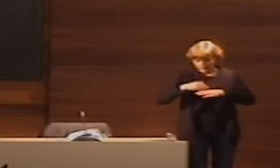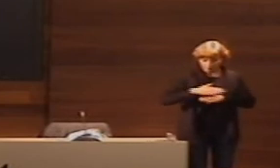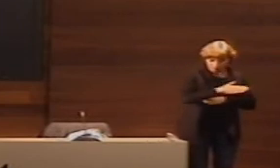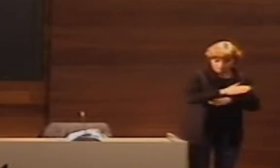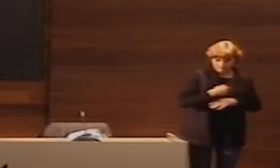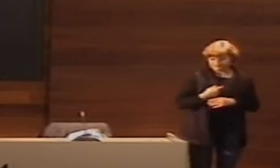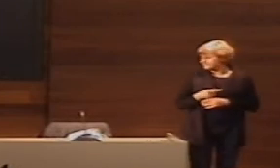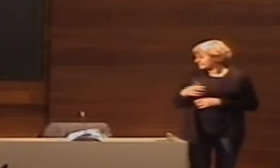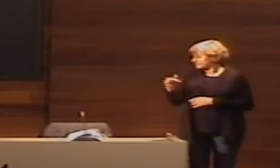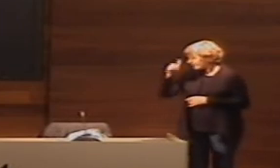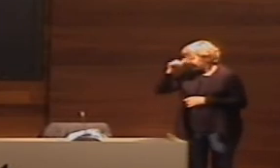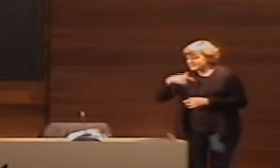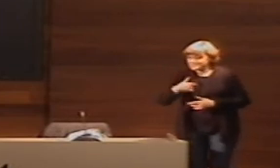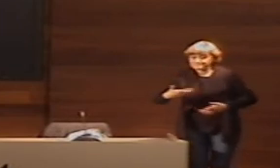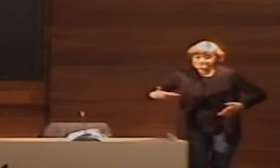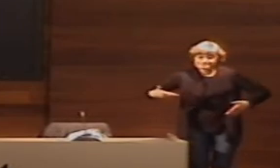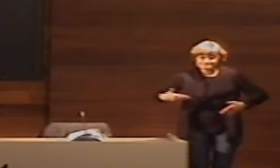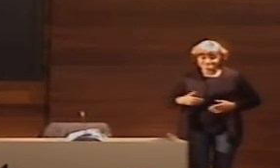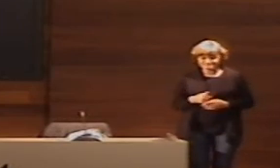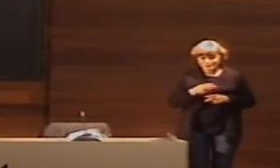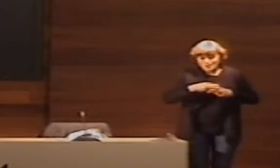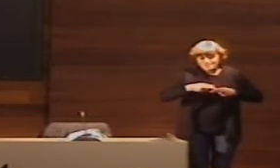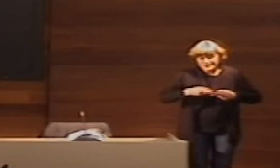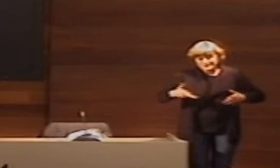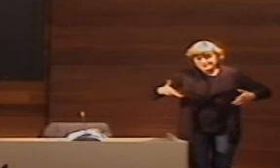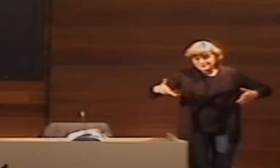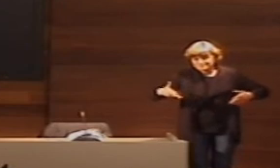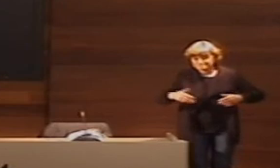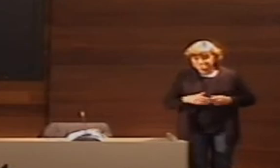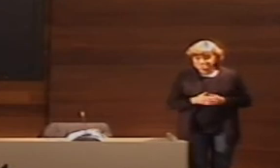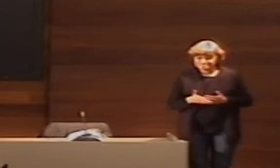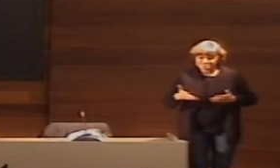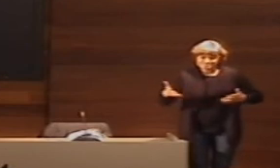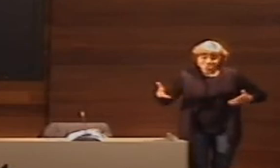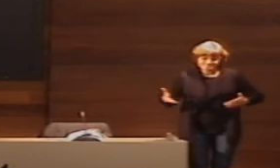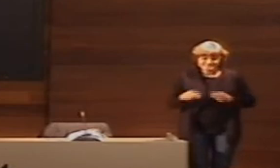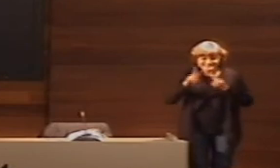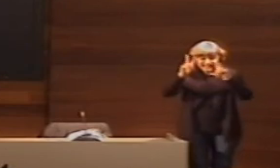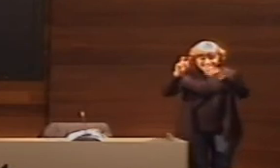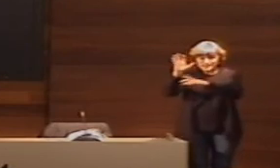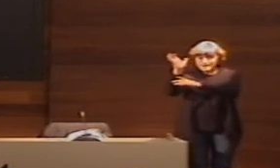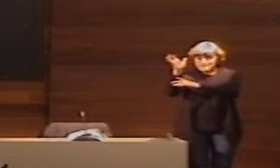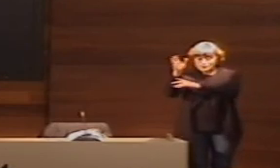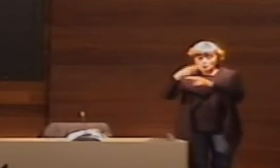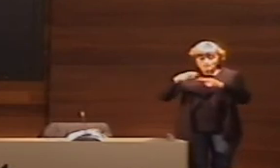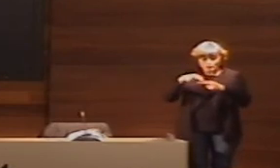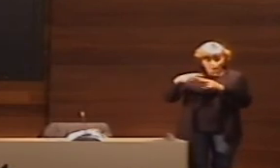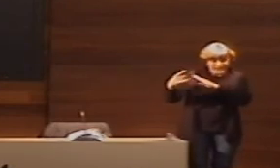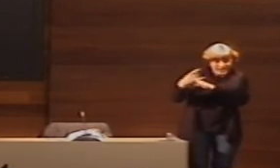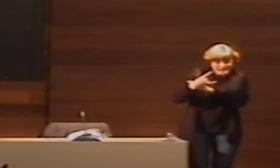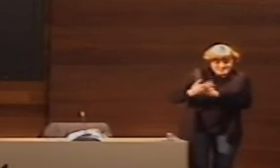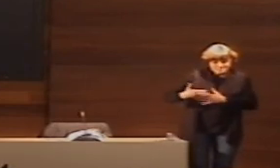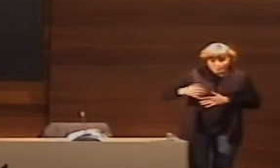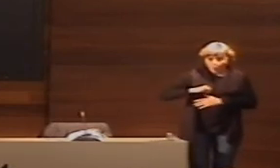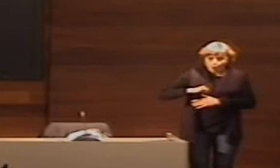No te puedo decir. Pues si está por debajo de la media española, hostia, estáis jodidos.